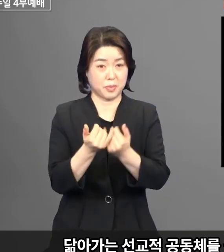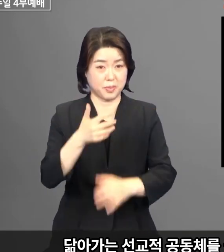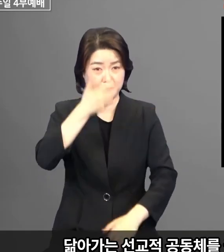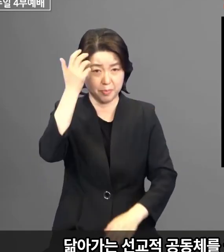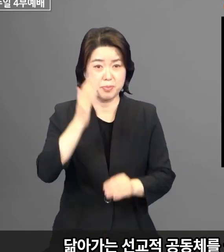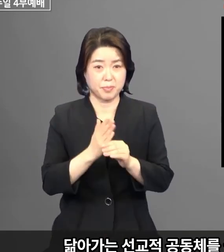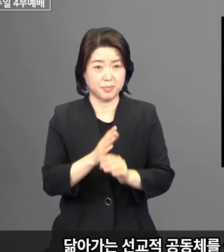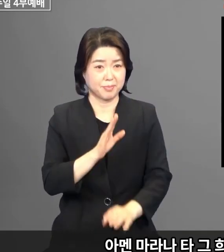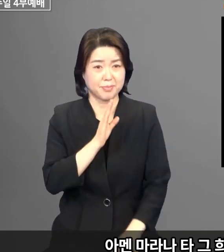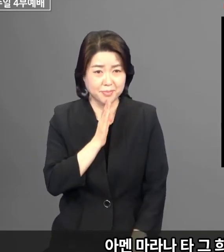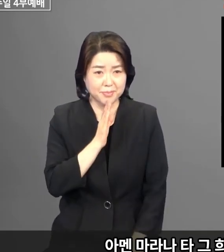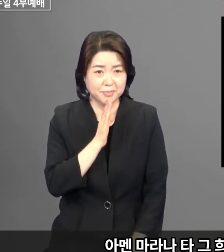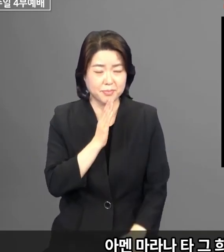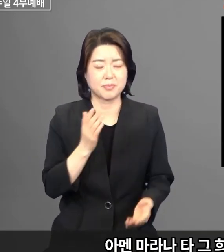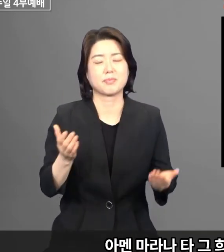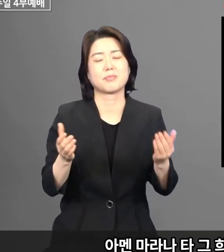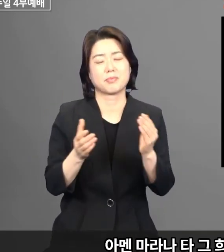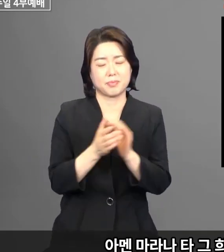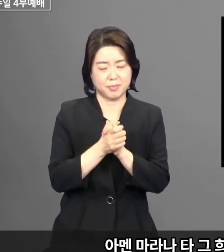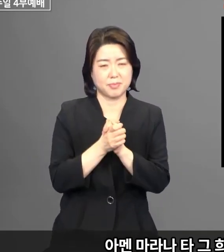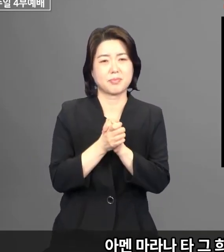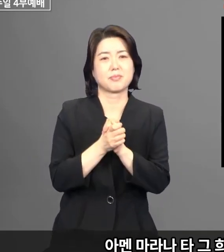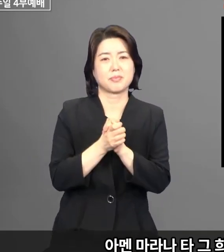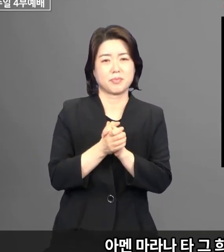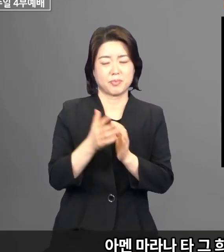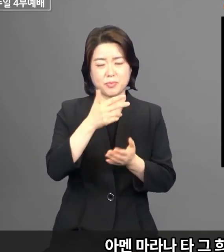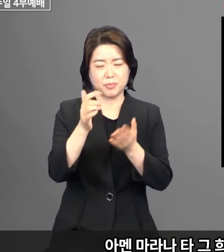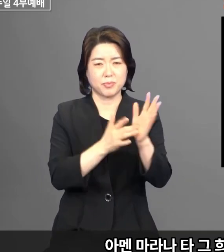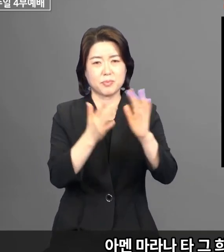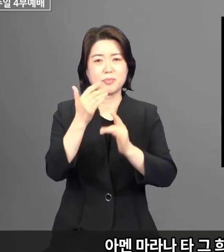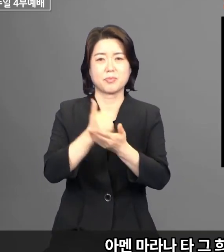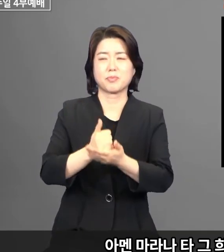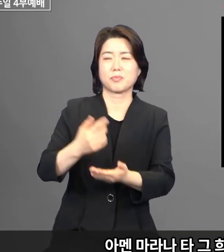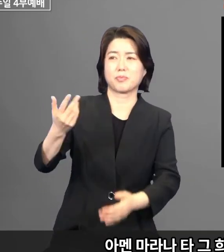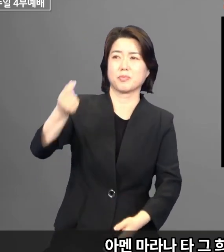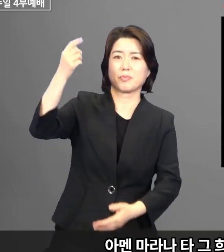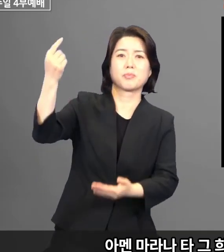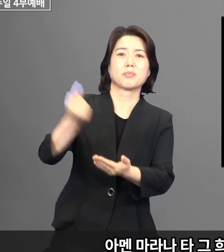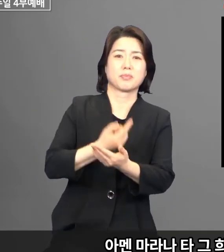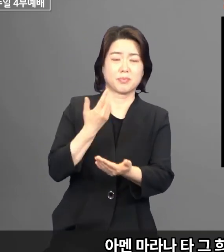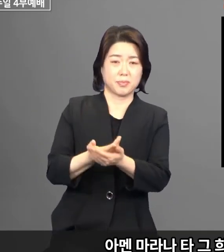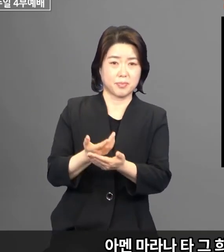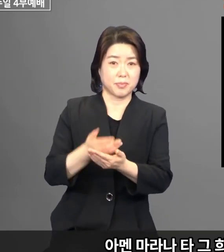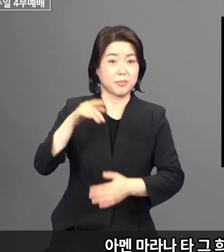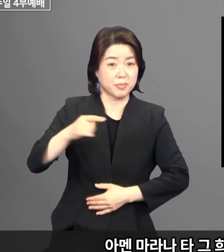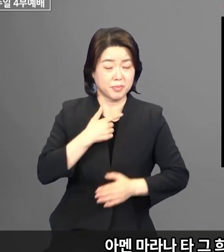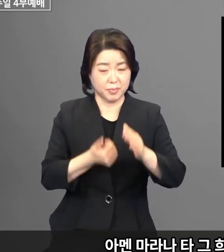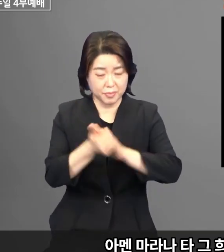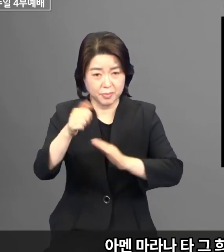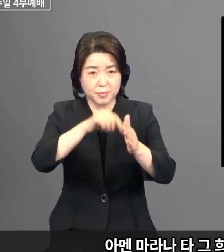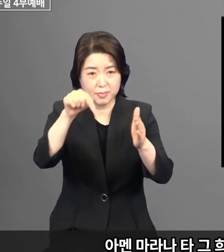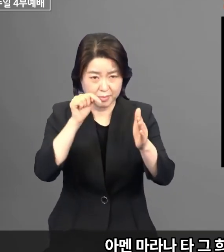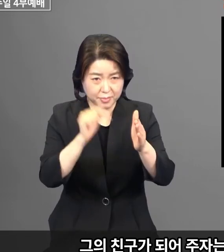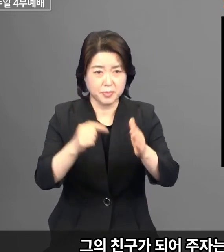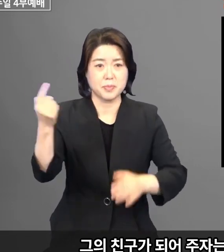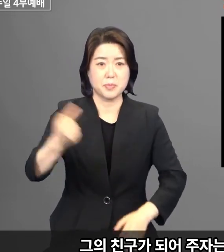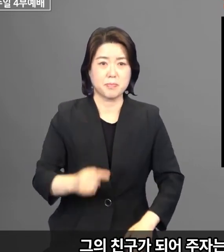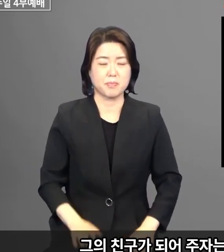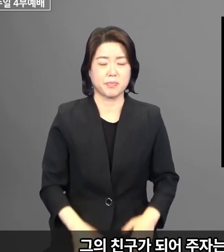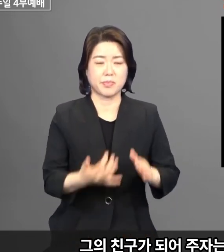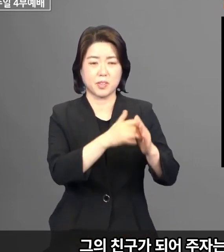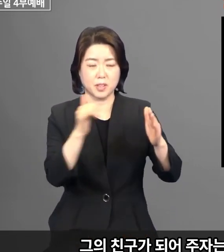맞습니까? 아멘. 마라나. 다 그 희망 안에서 오늘 가서